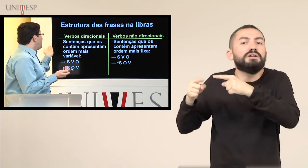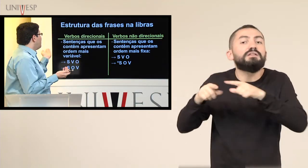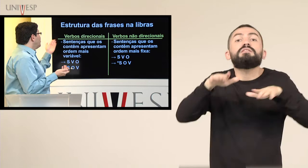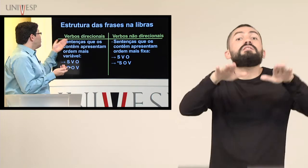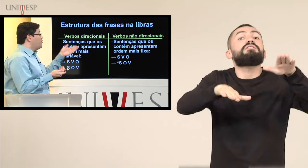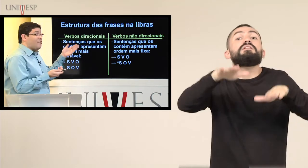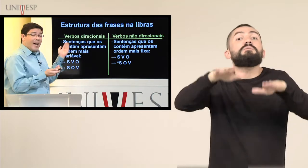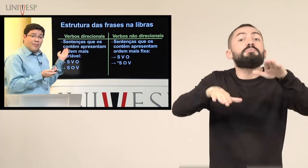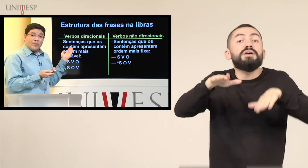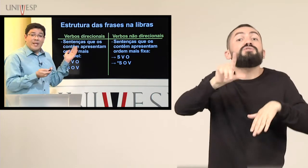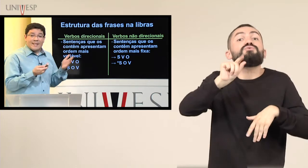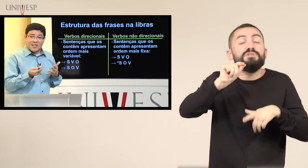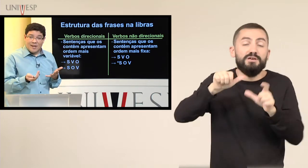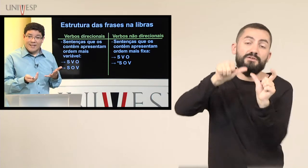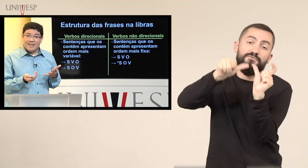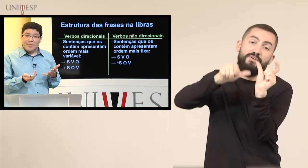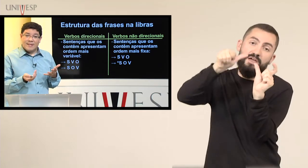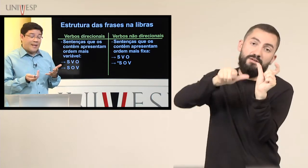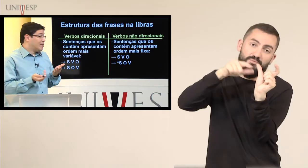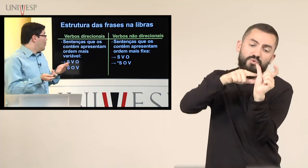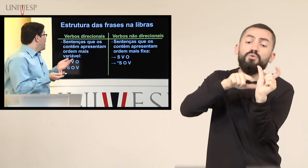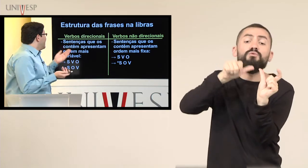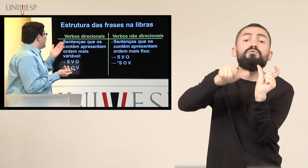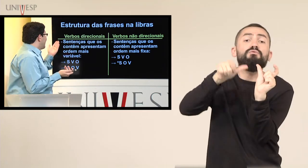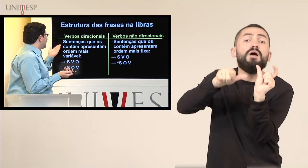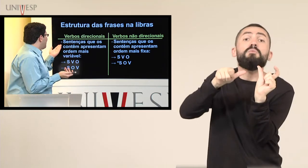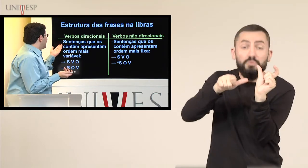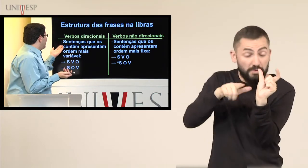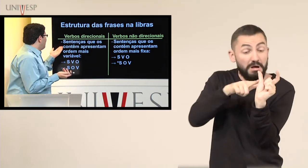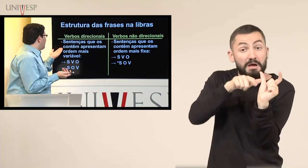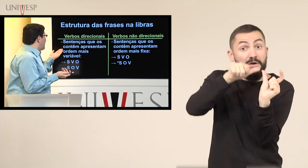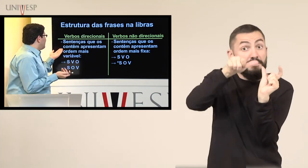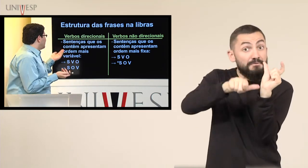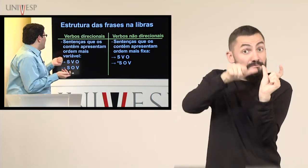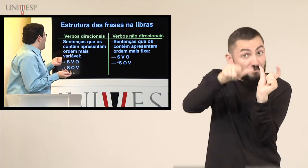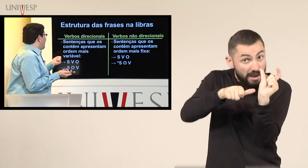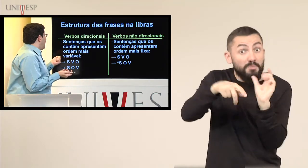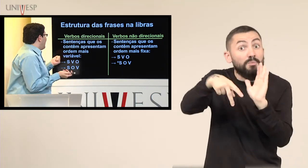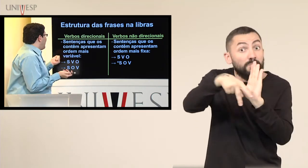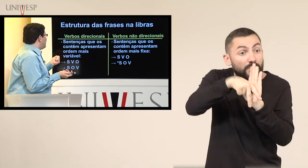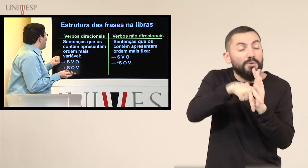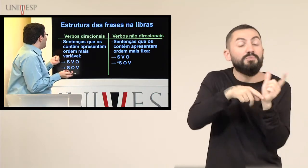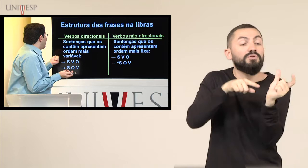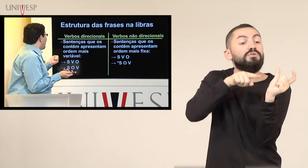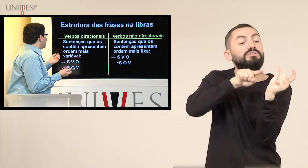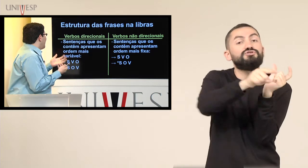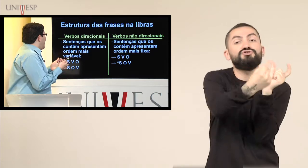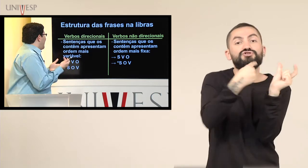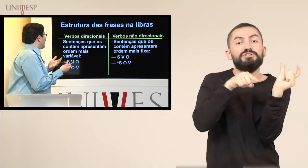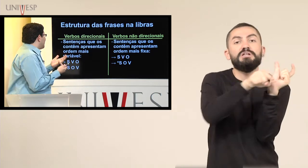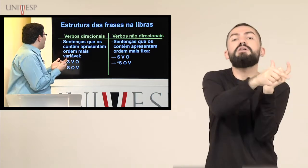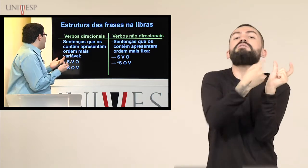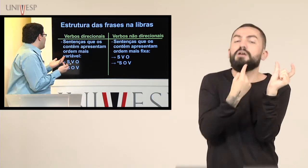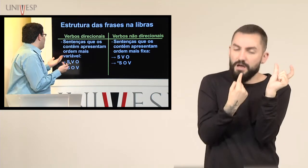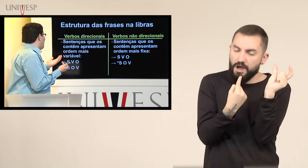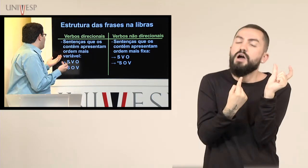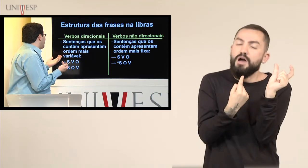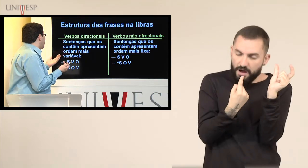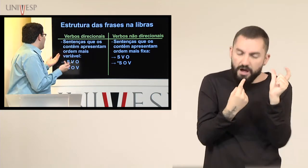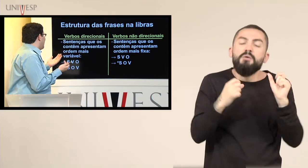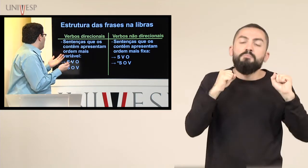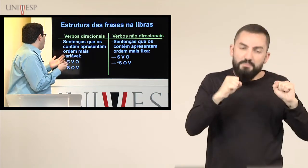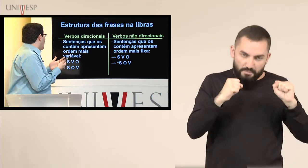ao tipo de verbo que essas frases apresentam. Se elas apresentam verbos direcionais, essas frases